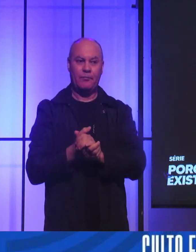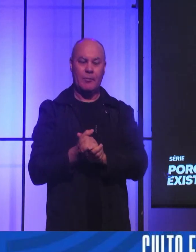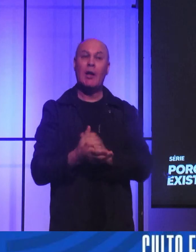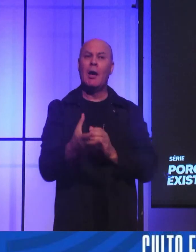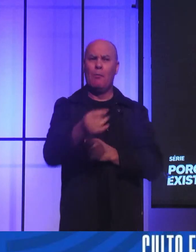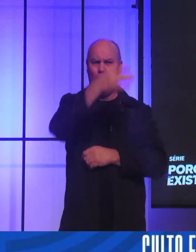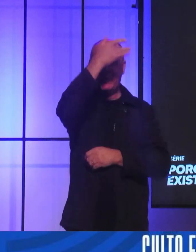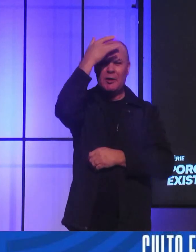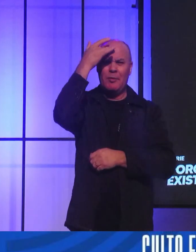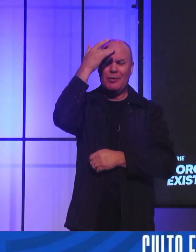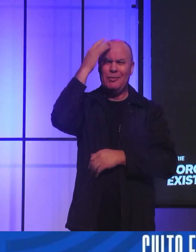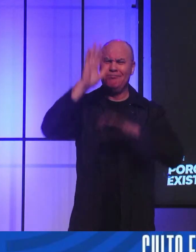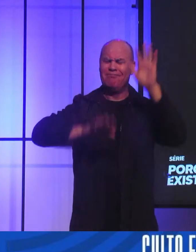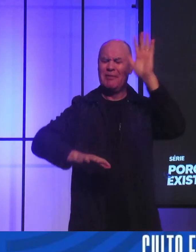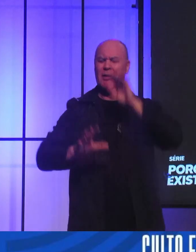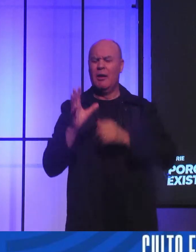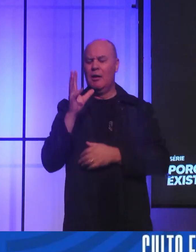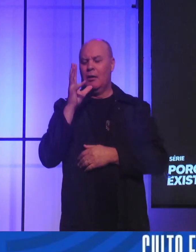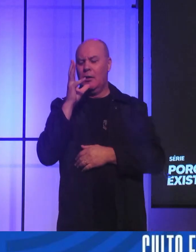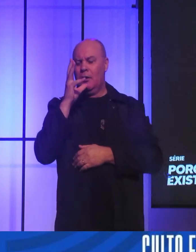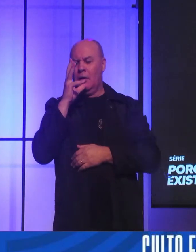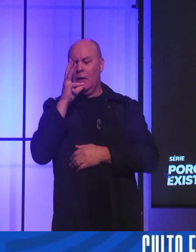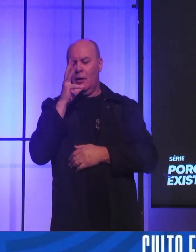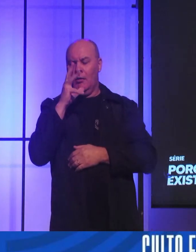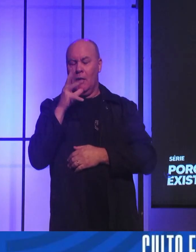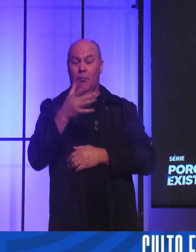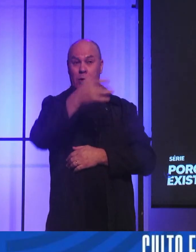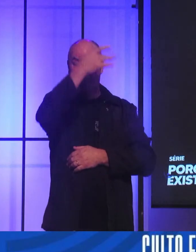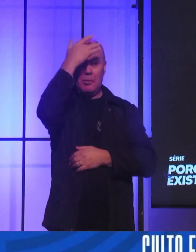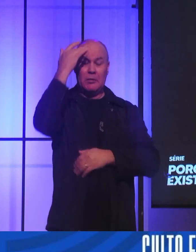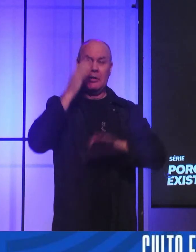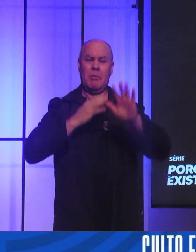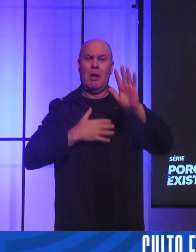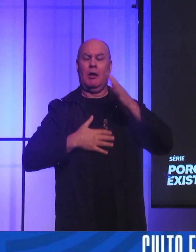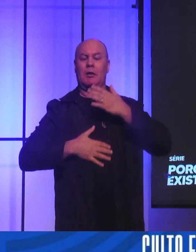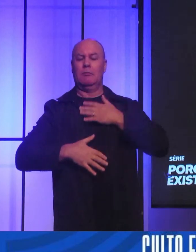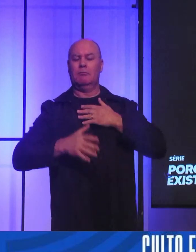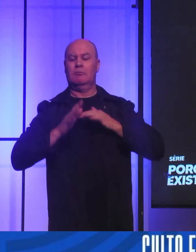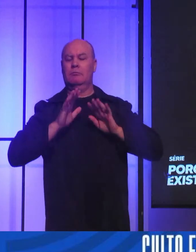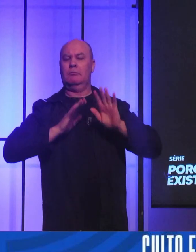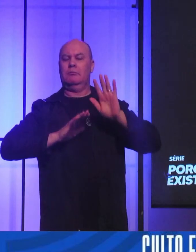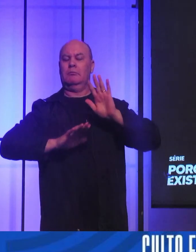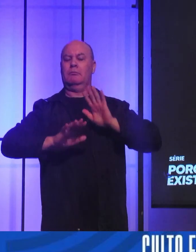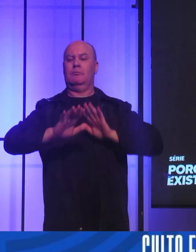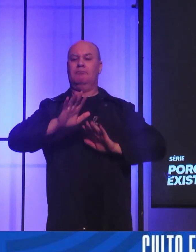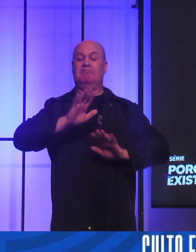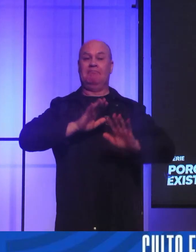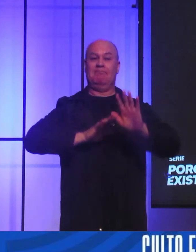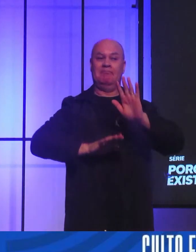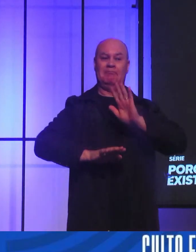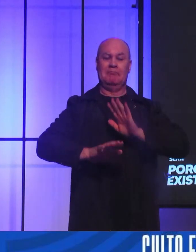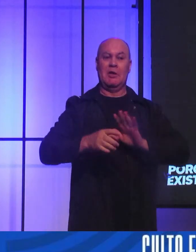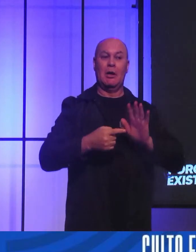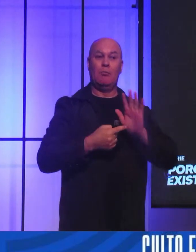fé. Porque muitas pessoas têm tantas dificuldades de tomar a iniciativa, de compartilhar, de falar de Jesus.